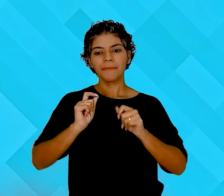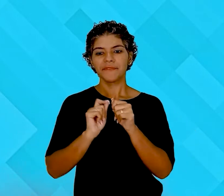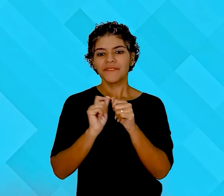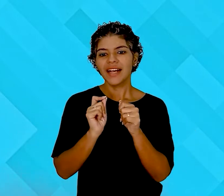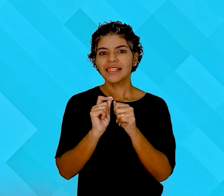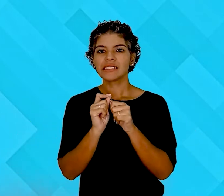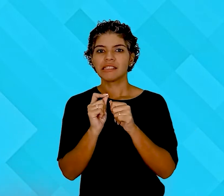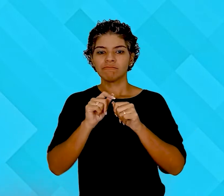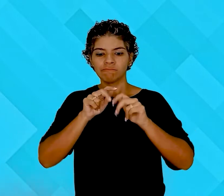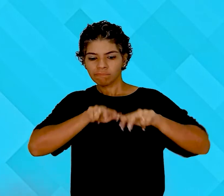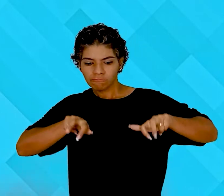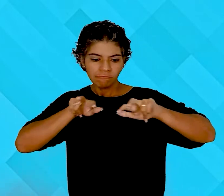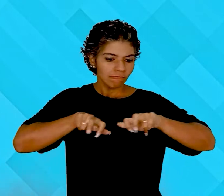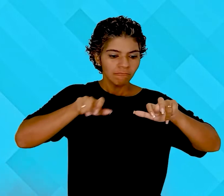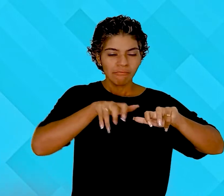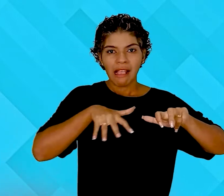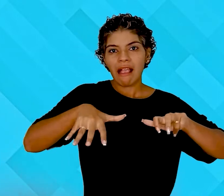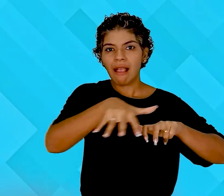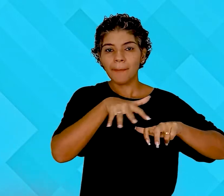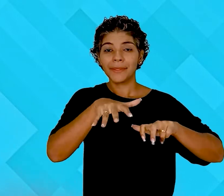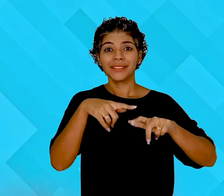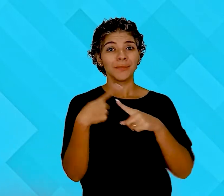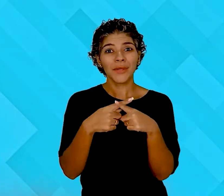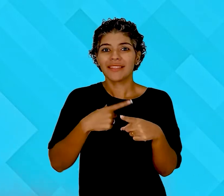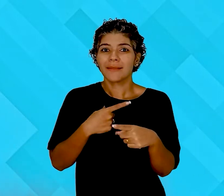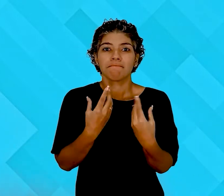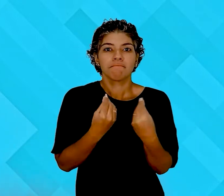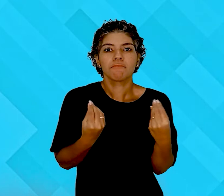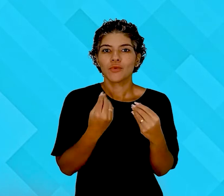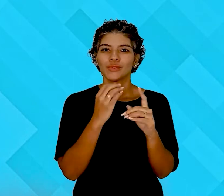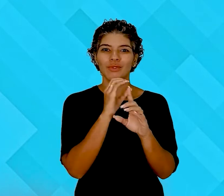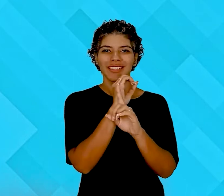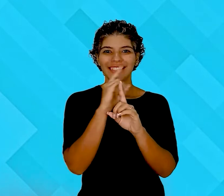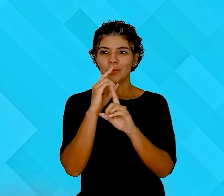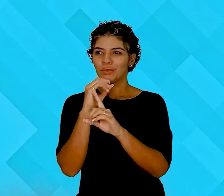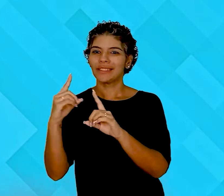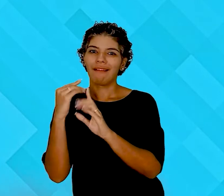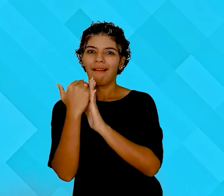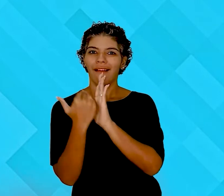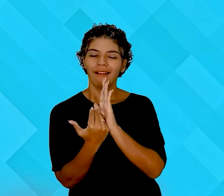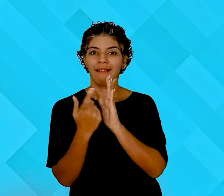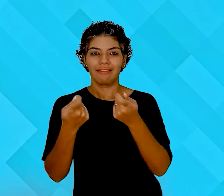esses algoritmos que só vão dando para a gente o que a gente quer ver, ou o que ele acha que a gente quer ver. Estourar a bolha eu